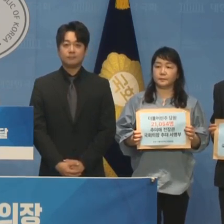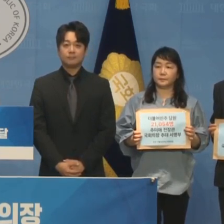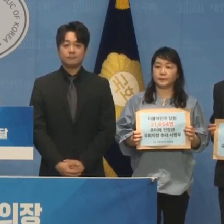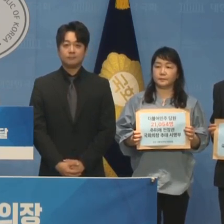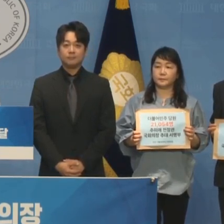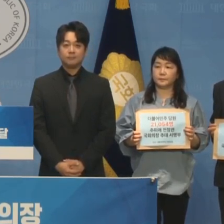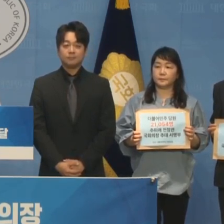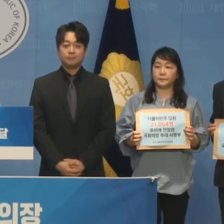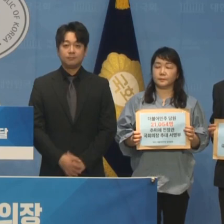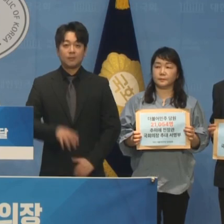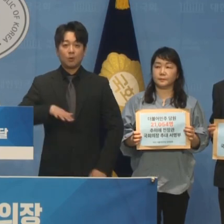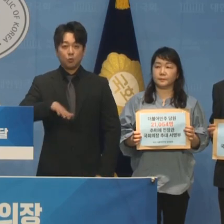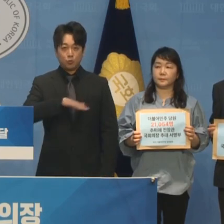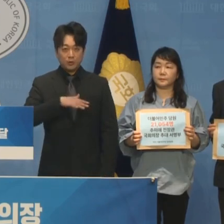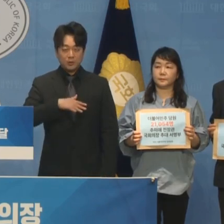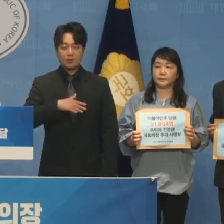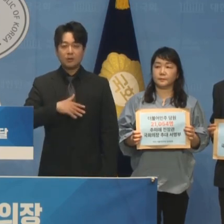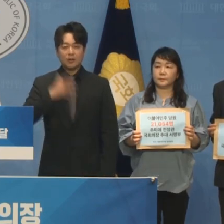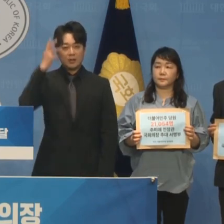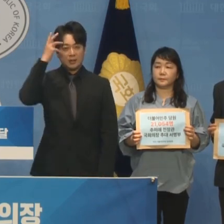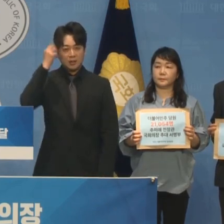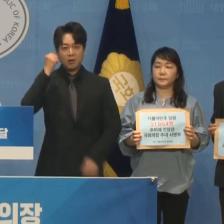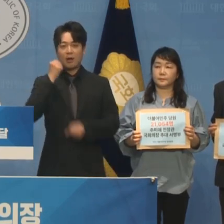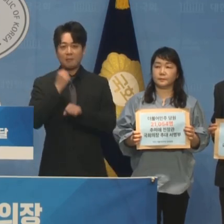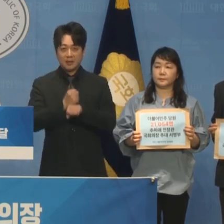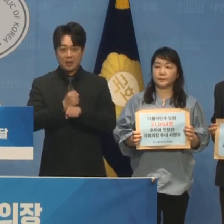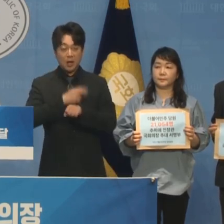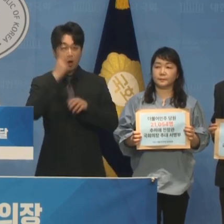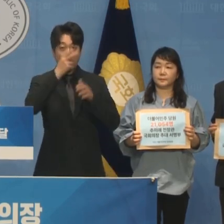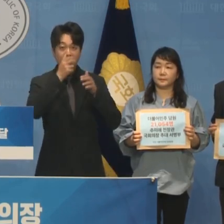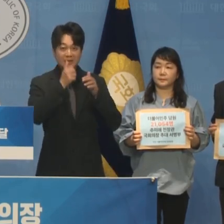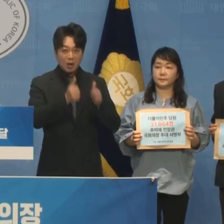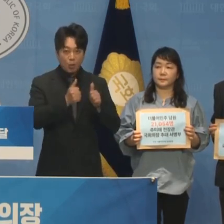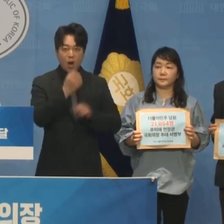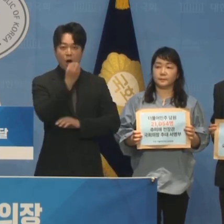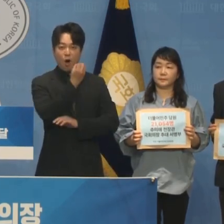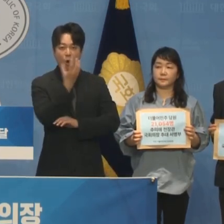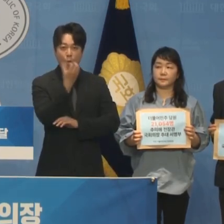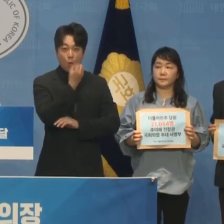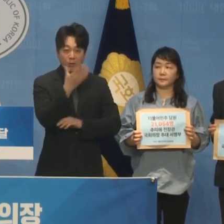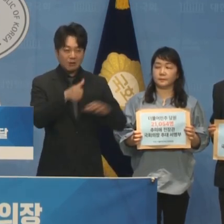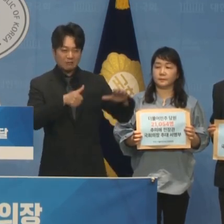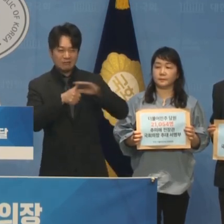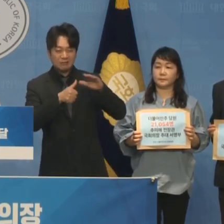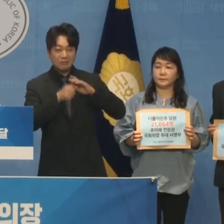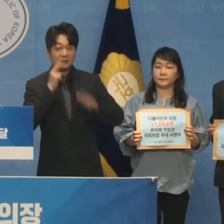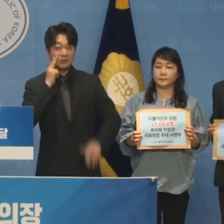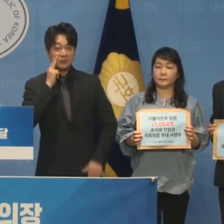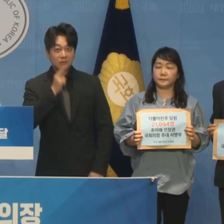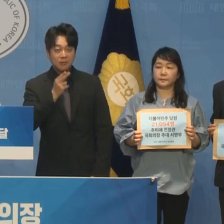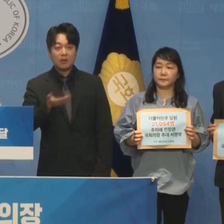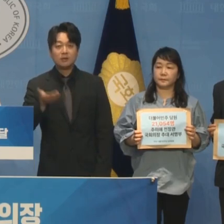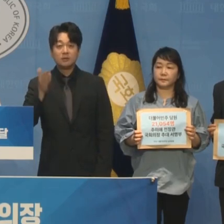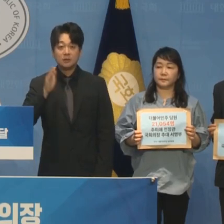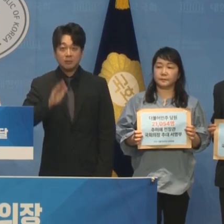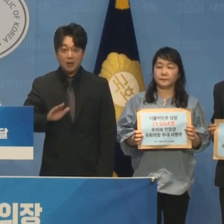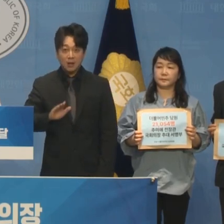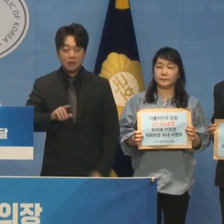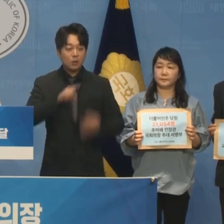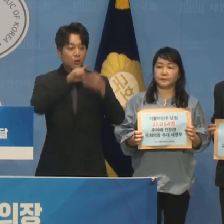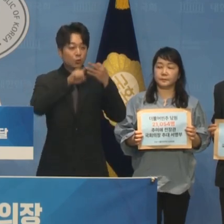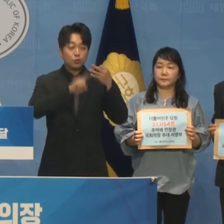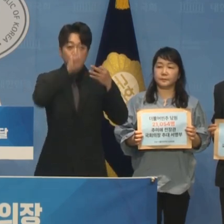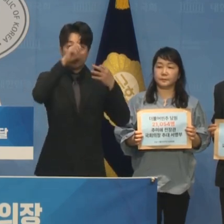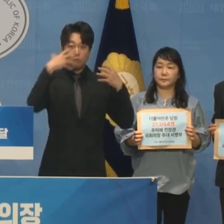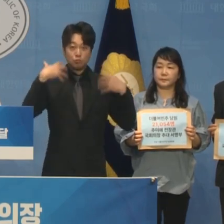우리는 기억합니다 검찰과 언론의 무차별적인 폭력에도 굴하지 않고 윤성열 총장 본인과 가족이 관련된